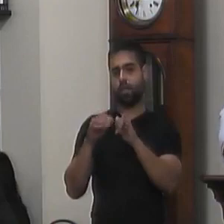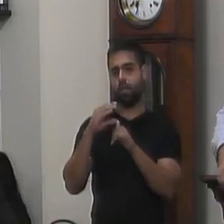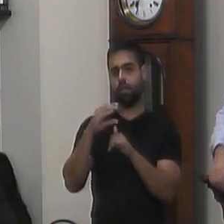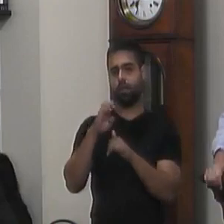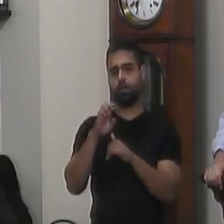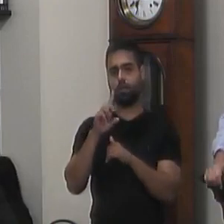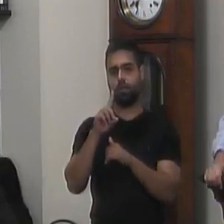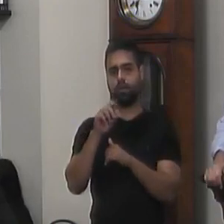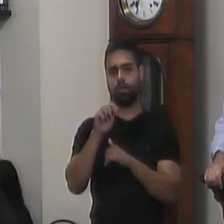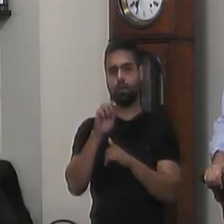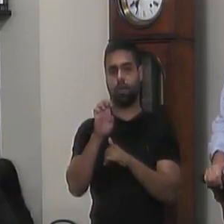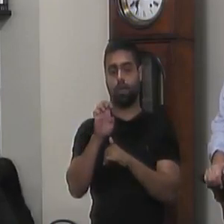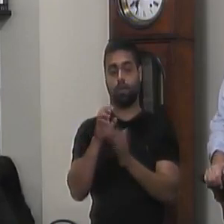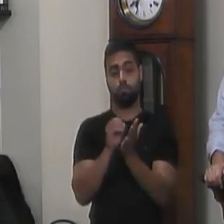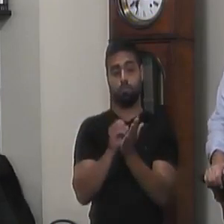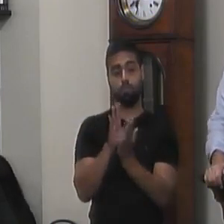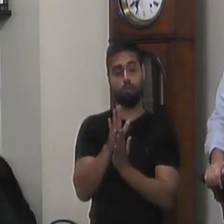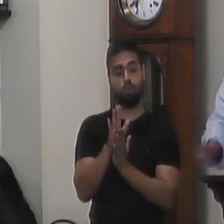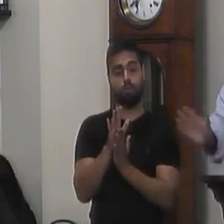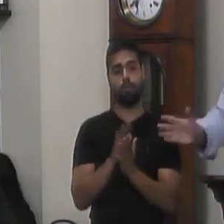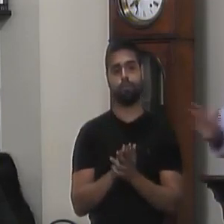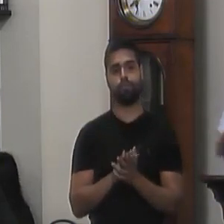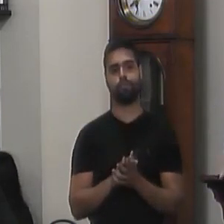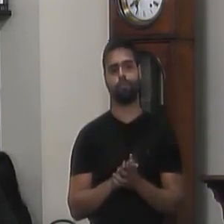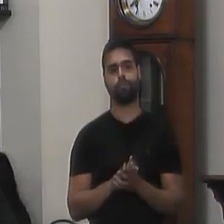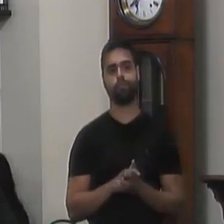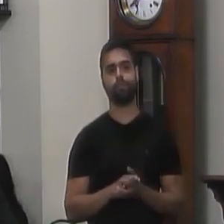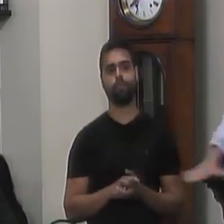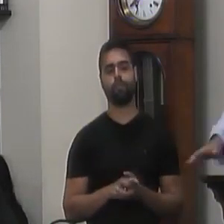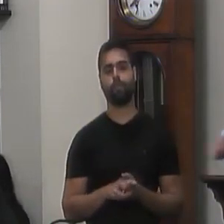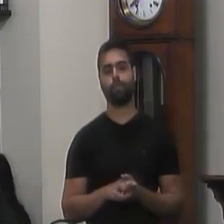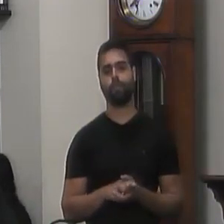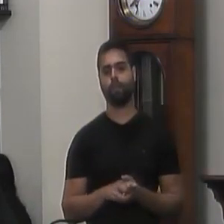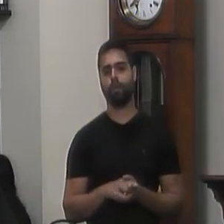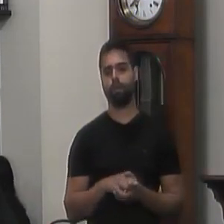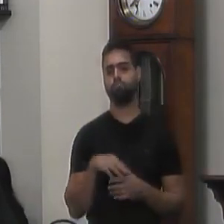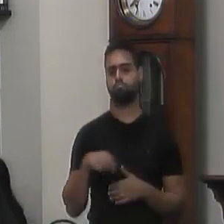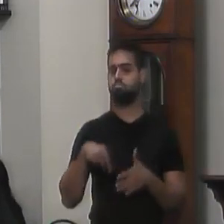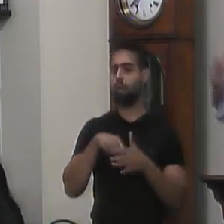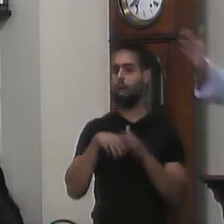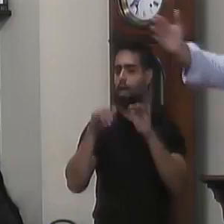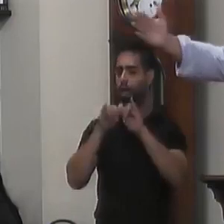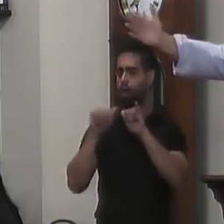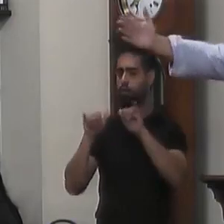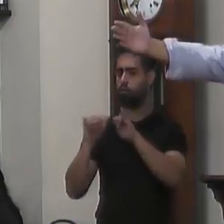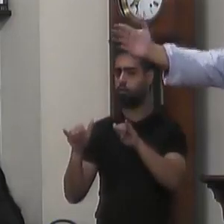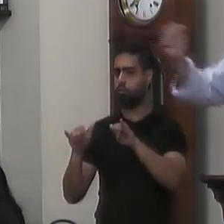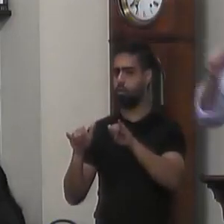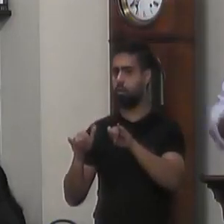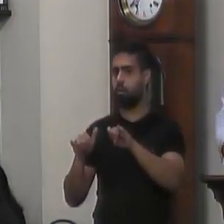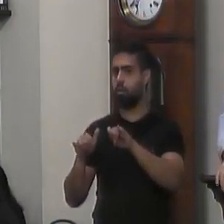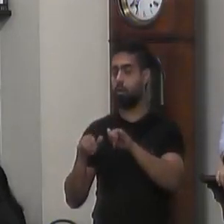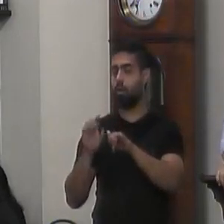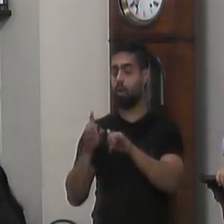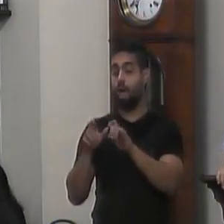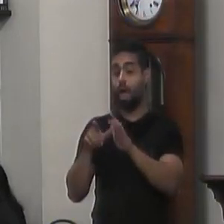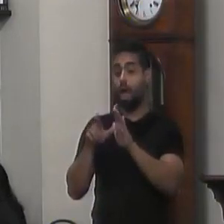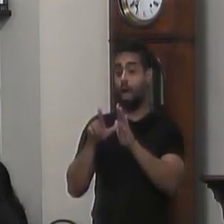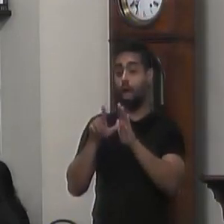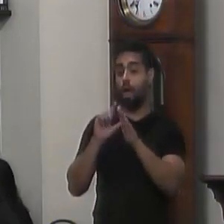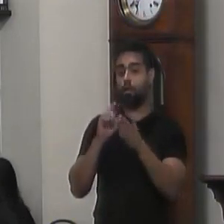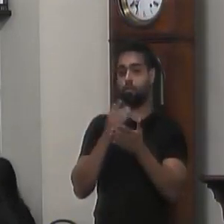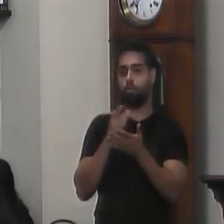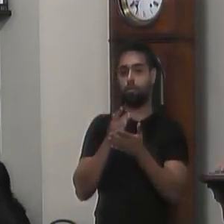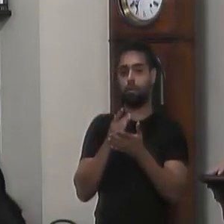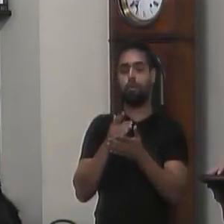da empresa de Valença. Então, a gente anunciou aqui na casa, porque ficamos sabendo aqui antes da sessão que